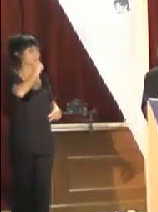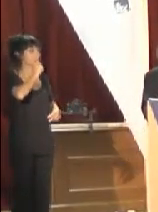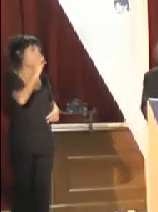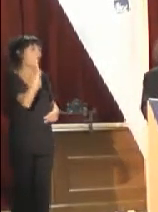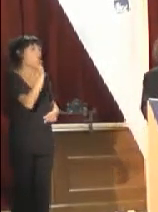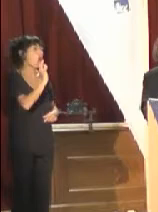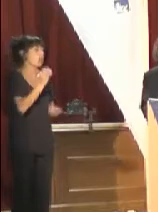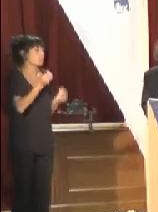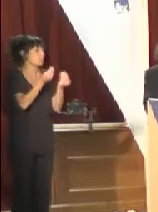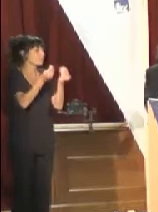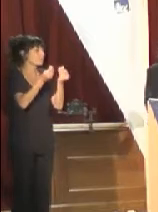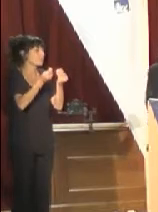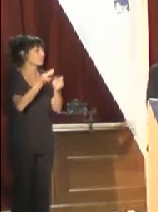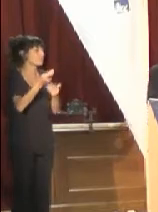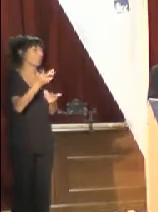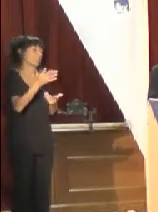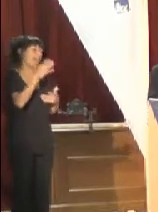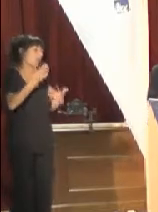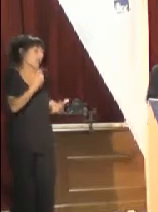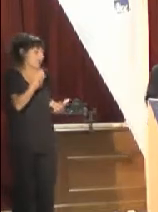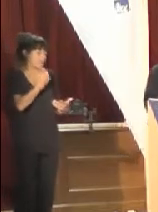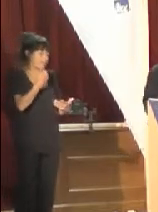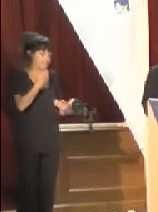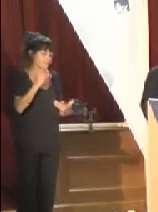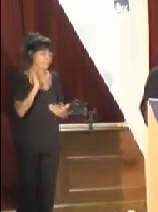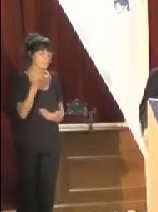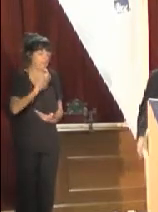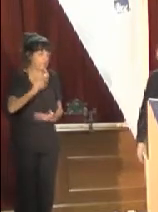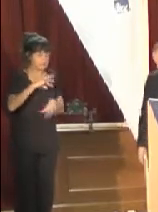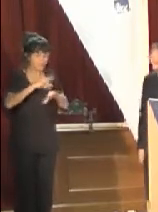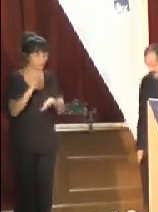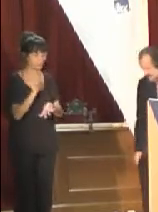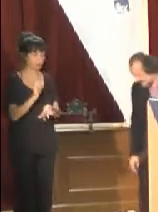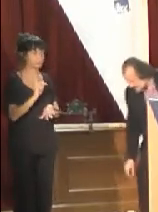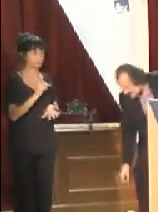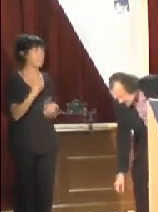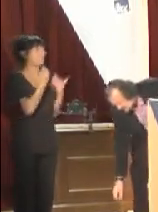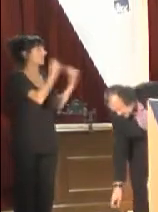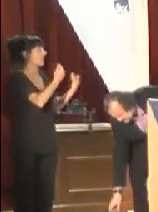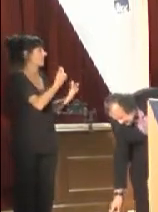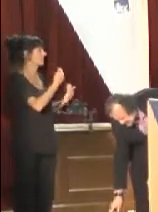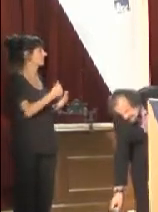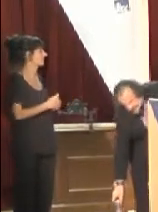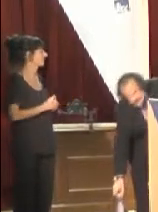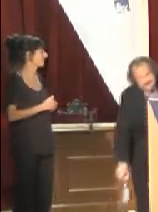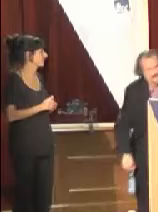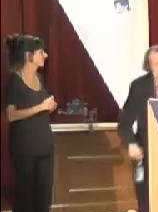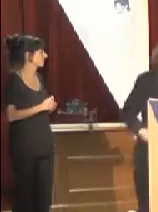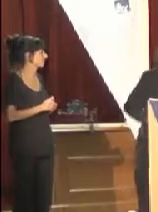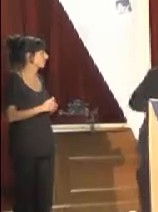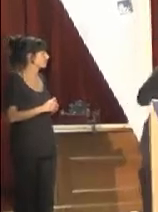se consideran gravemente dañinas para a saúde. Moitas gracias, un saúdo.